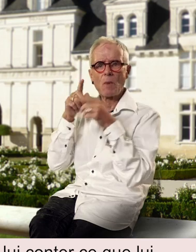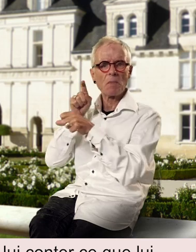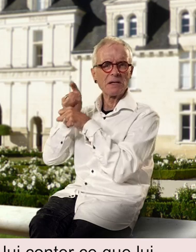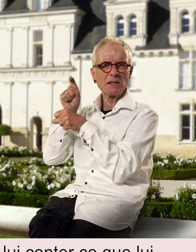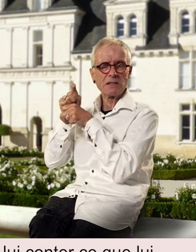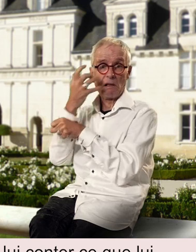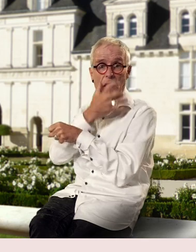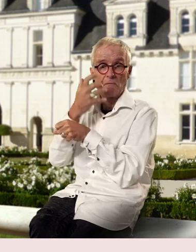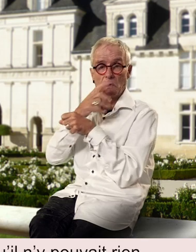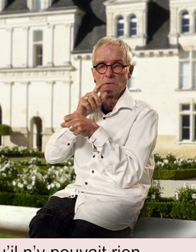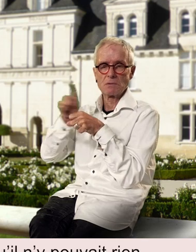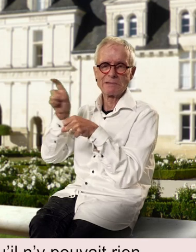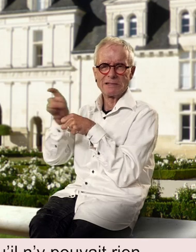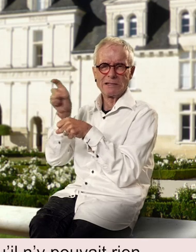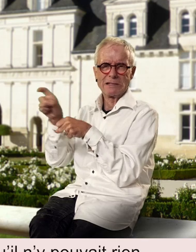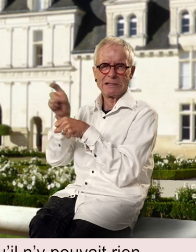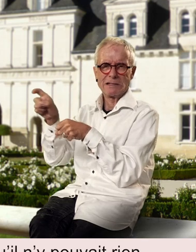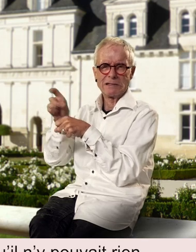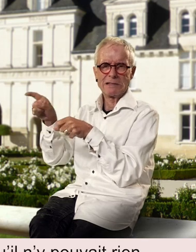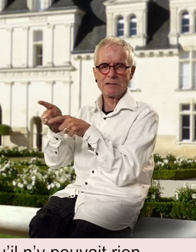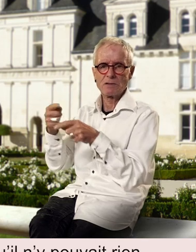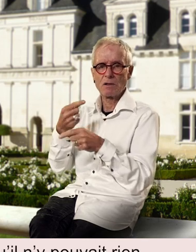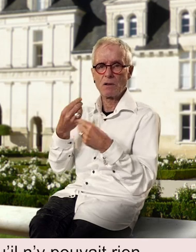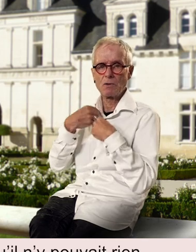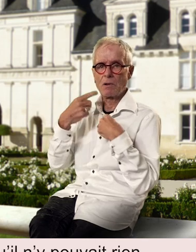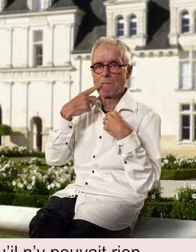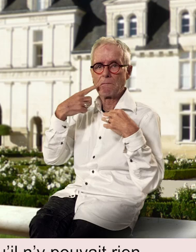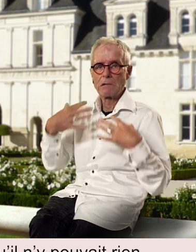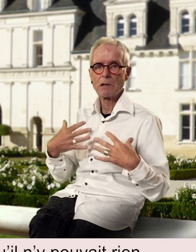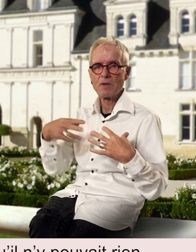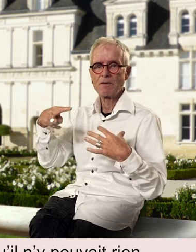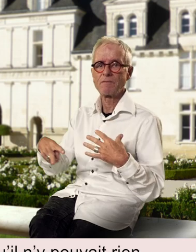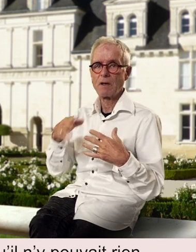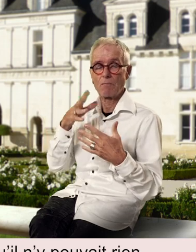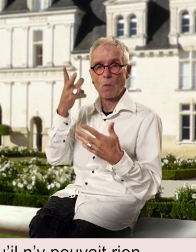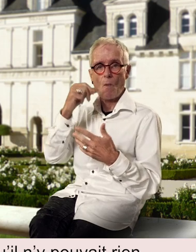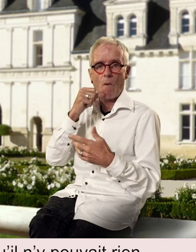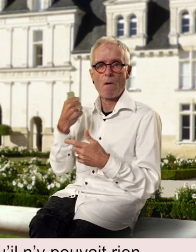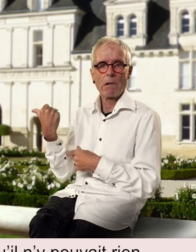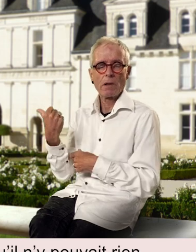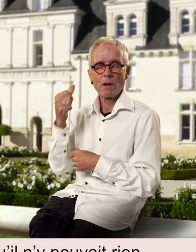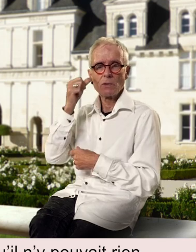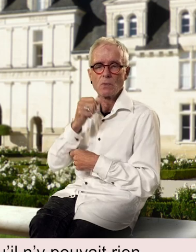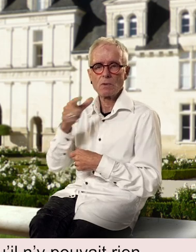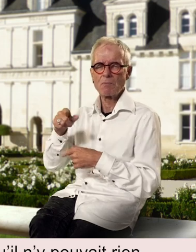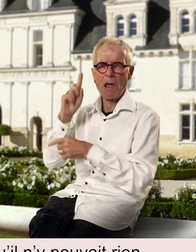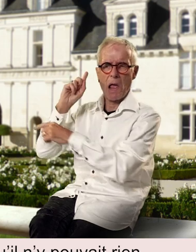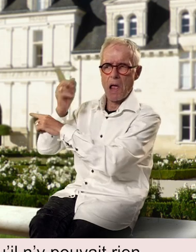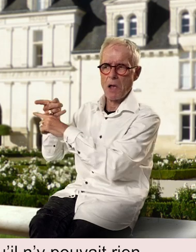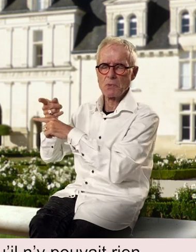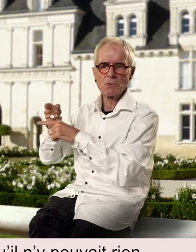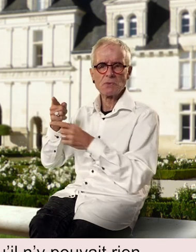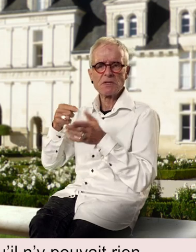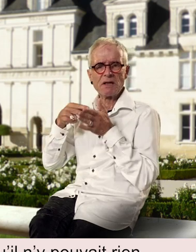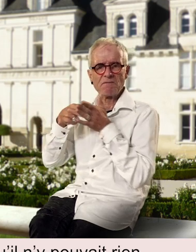reproches épouvantables, que le dépit lui faisait faire si confusément qu'il n'y pouvait rien comprendre, sinon qu'elle l'accusait